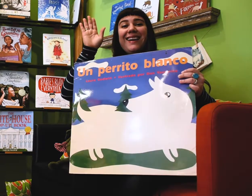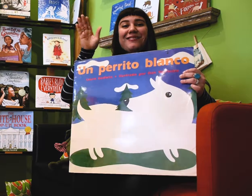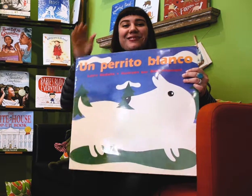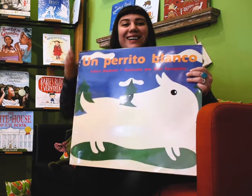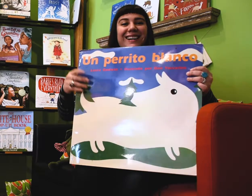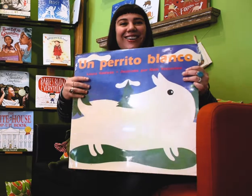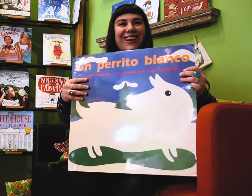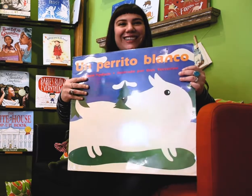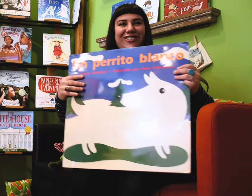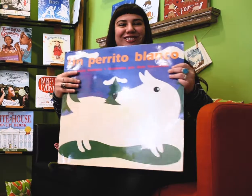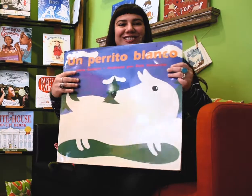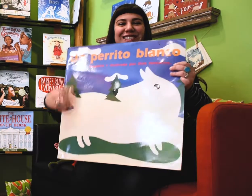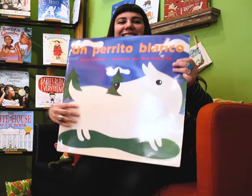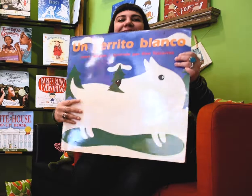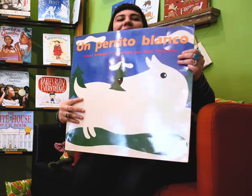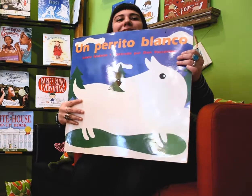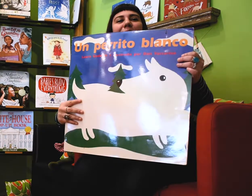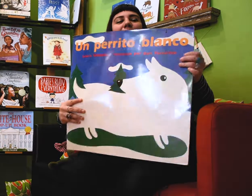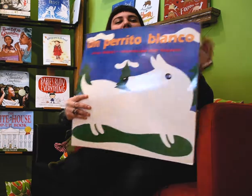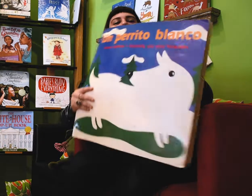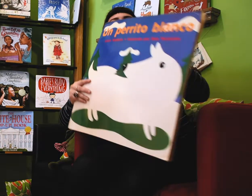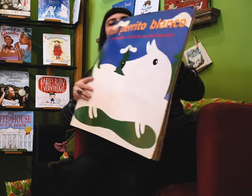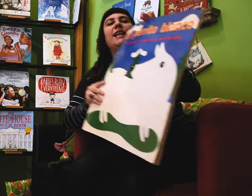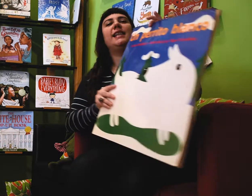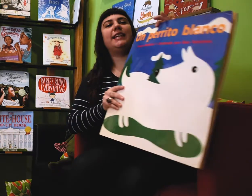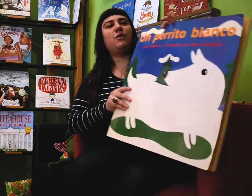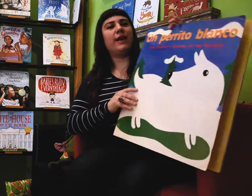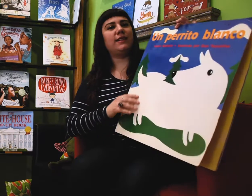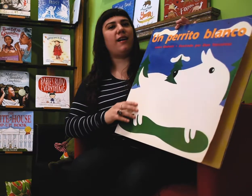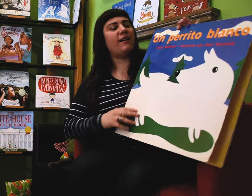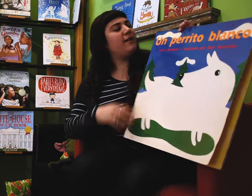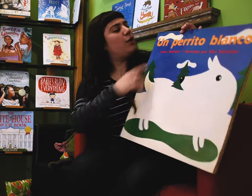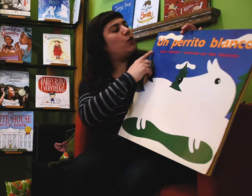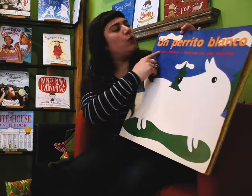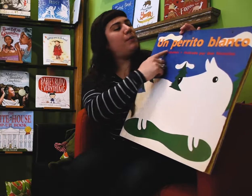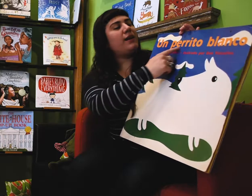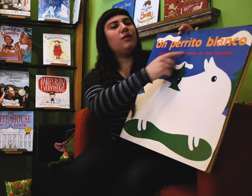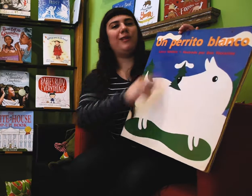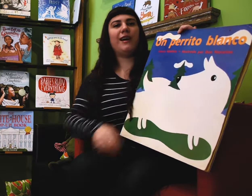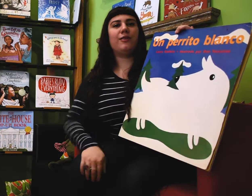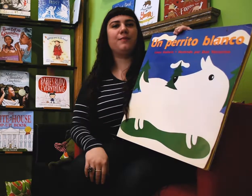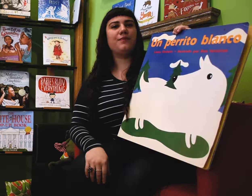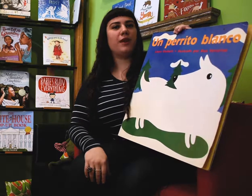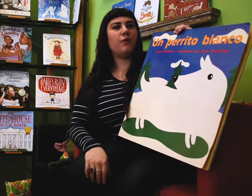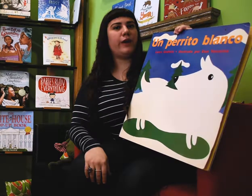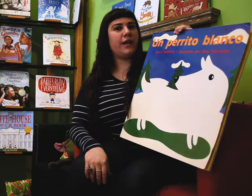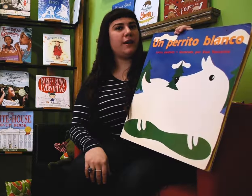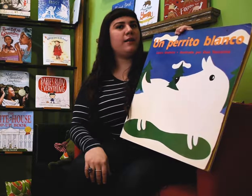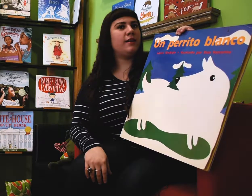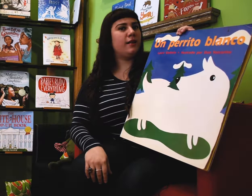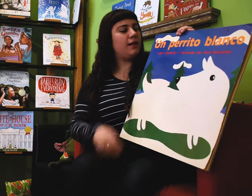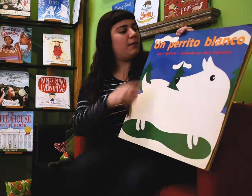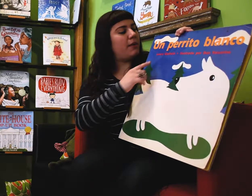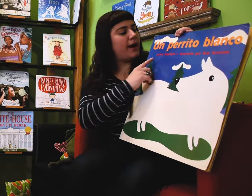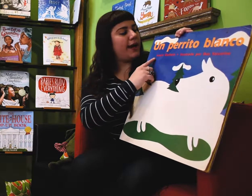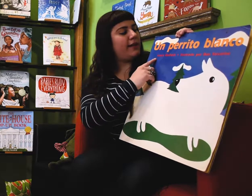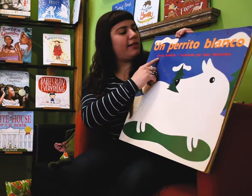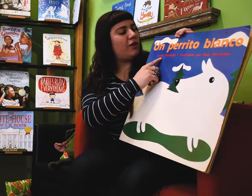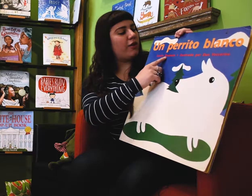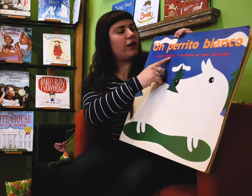Hi everyone. Hola a todos. This week we've been reading Little White Dog, Un Perrito Blanco, written by Laura